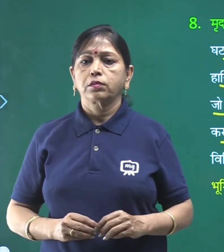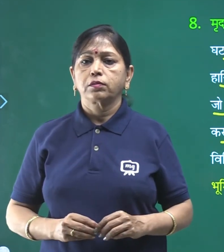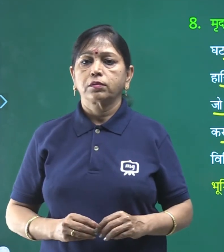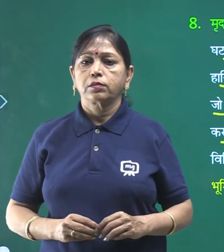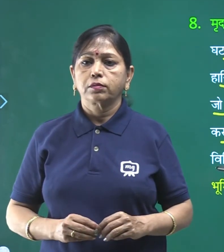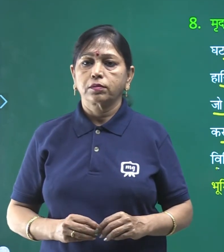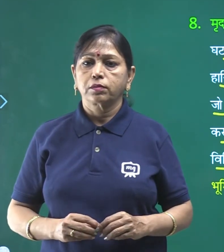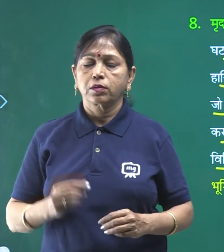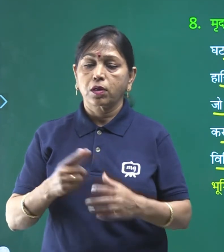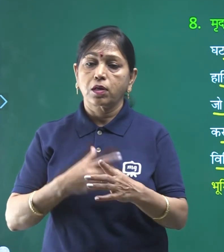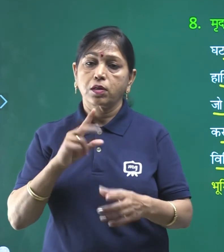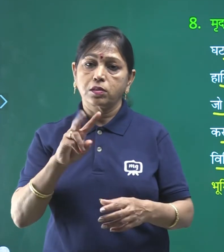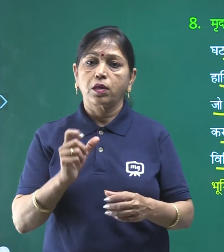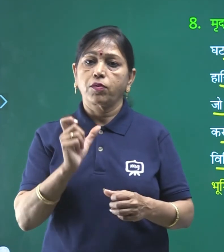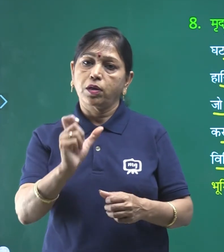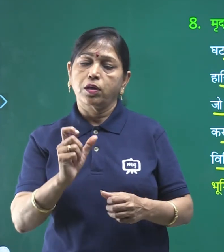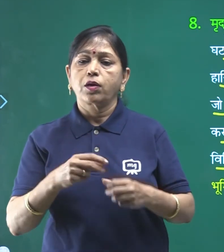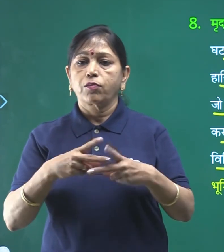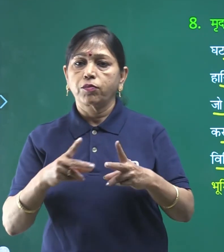जैविक विविधता को